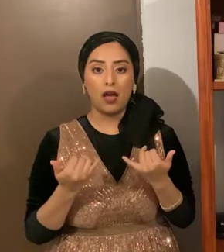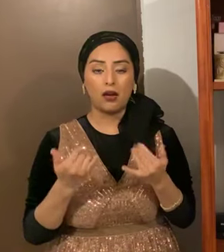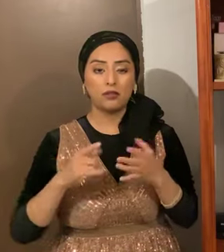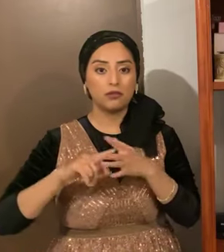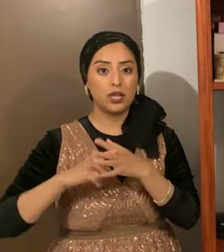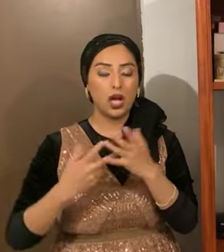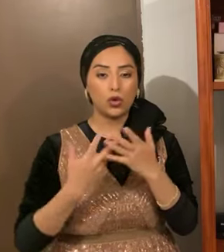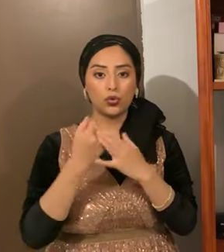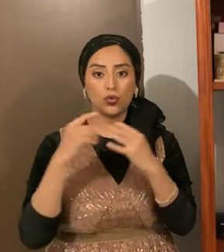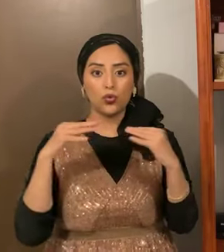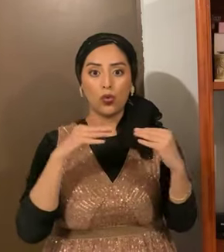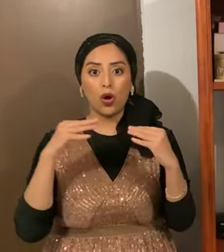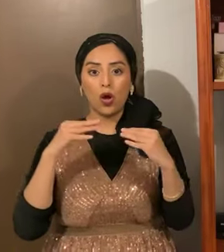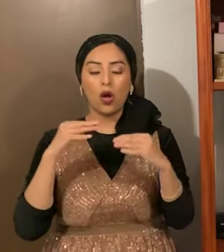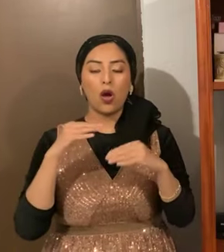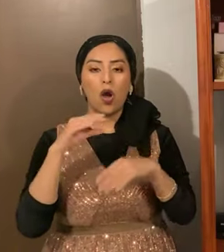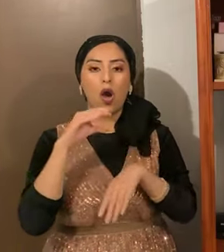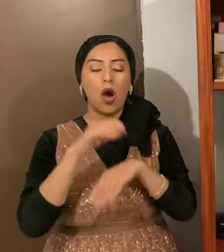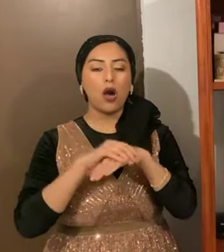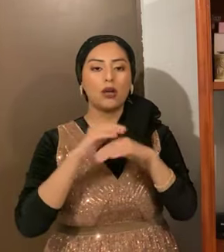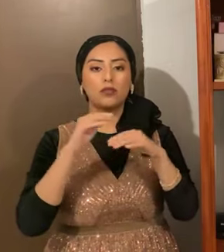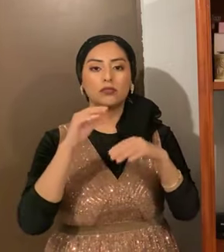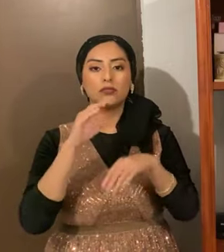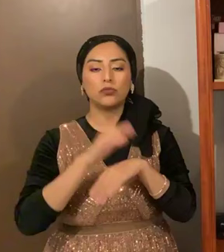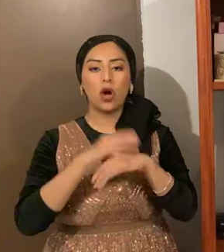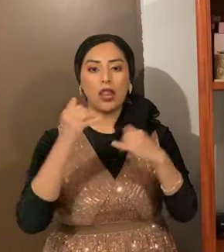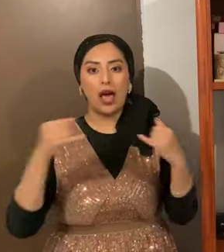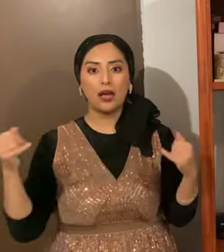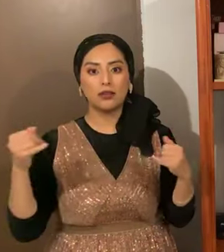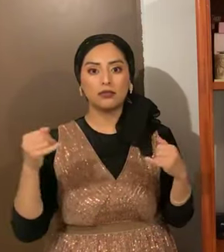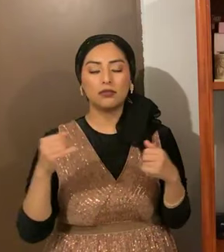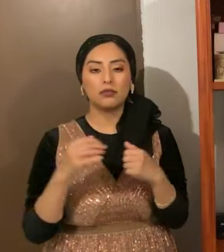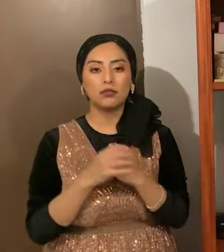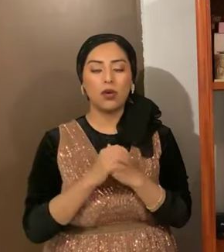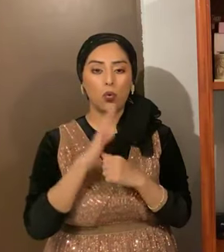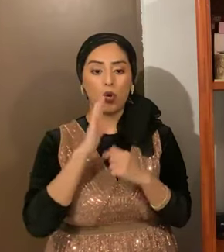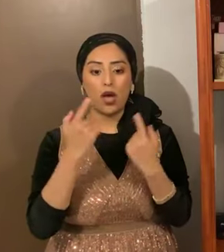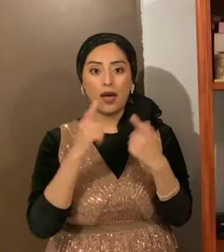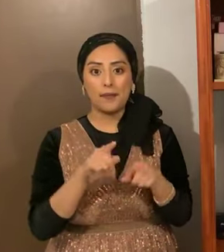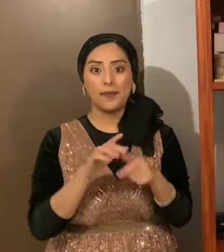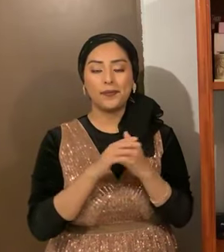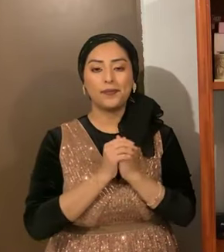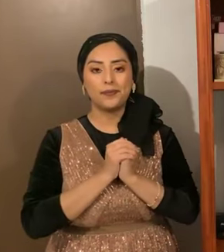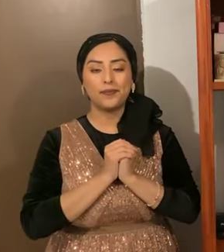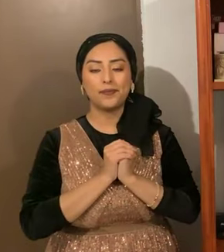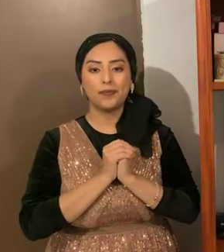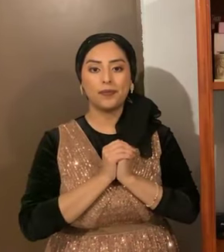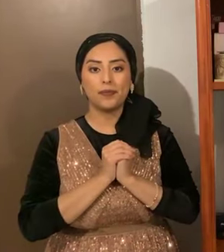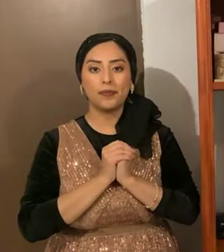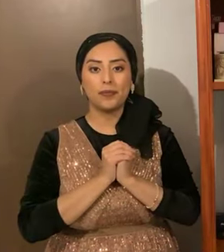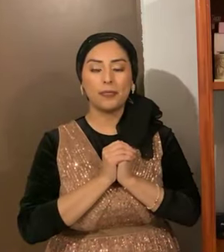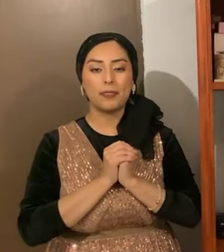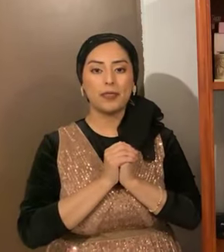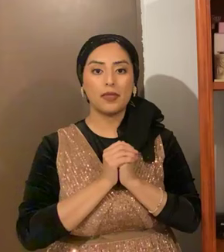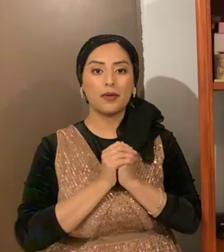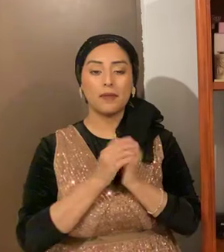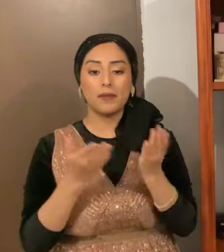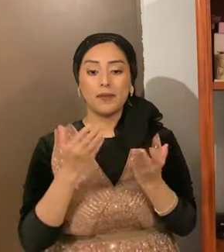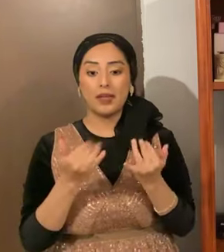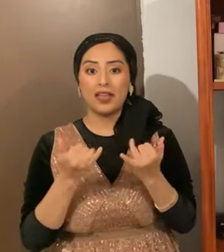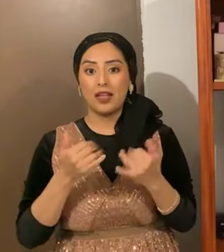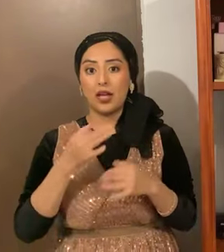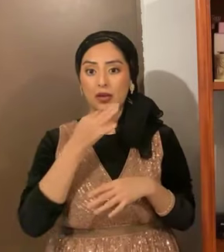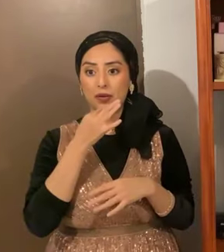militar, son ciberataques. Eso va a suceder. Si no en esta guerra que está ya